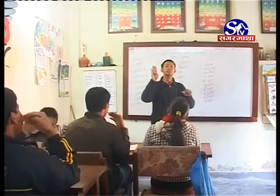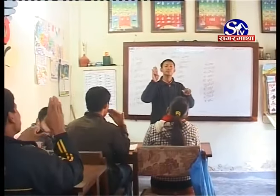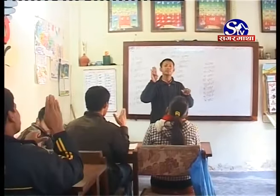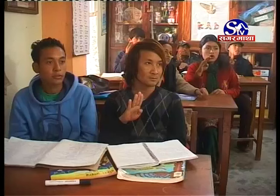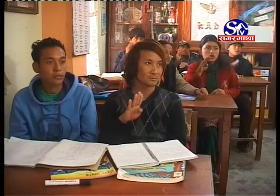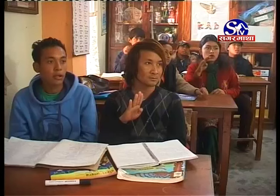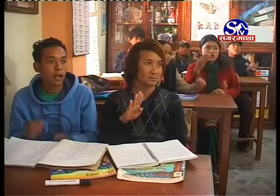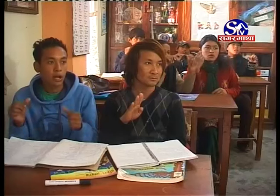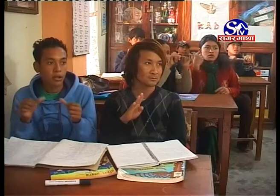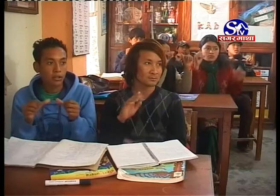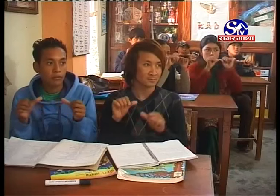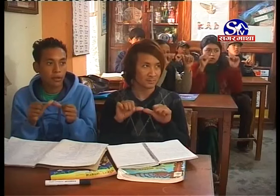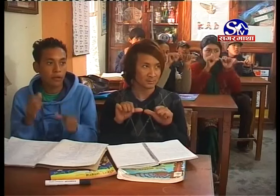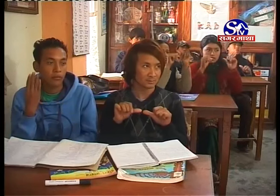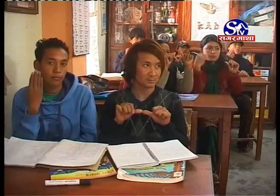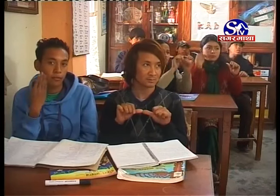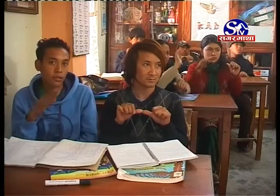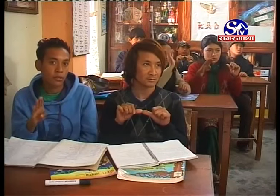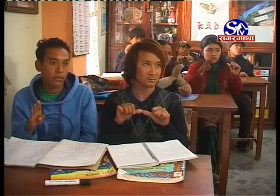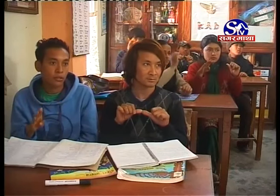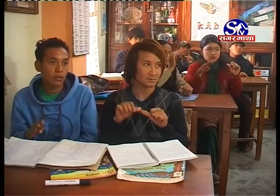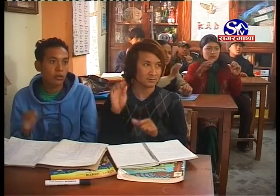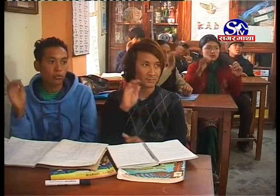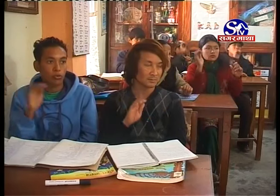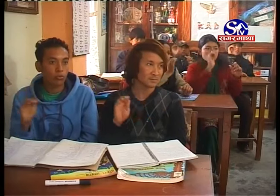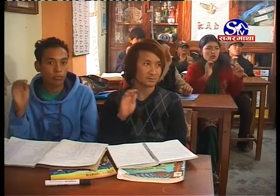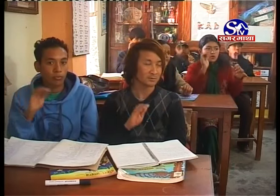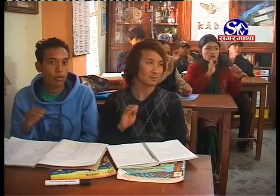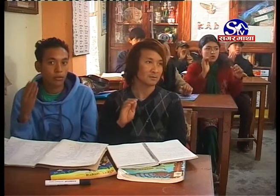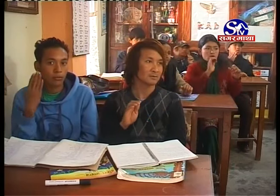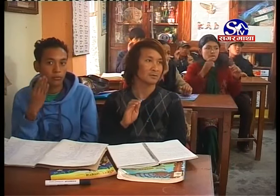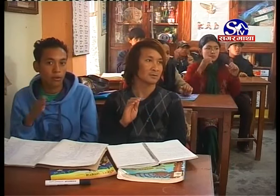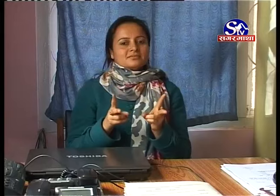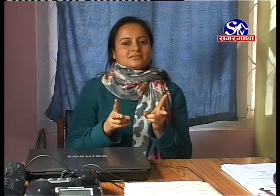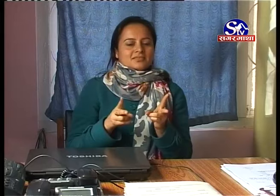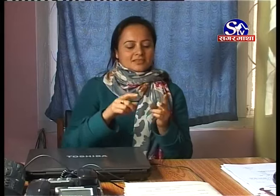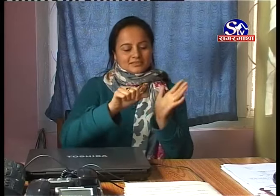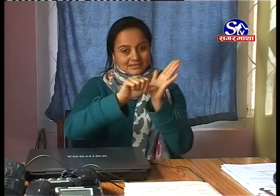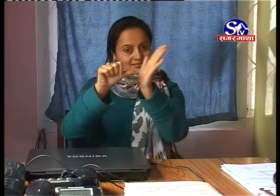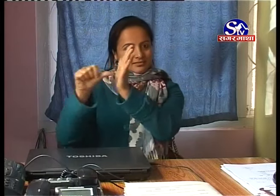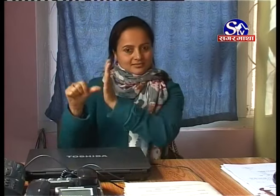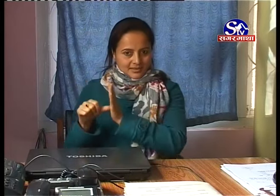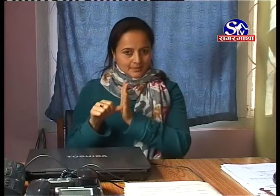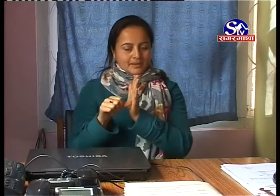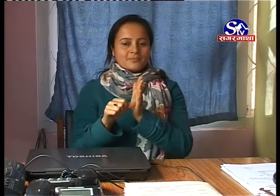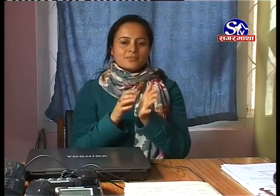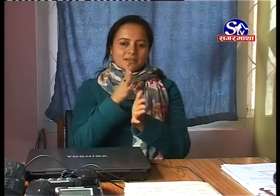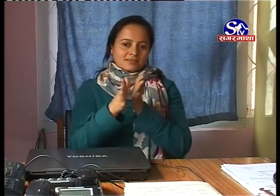13 जिल्लामा सांकेतिक भाषाका शिक्षक र विद्यालय पुगेका छन्। त्यस्तै अब हामीले चाहिँ